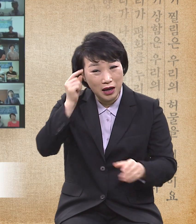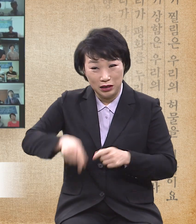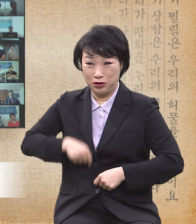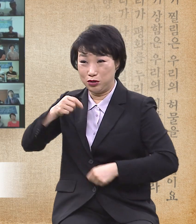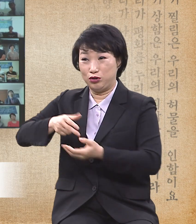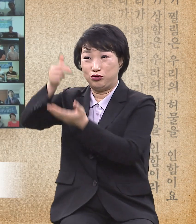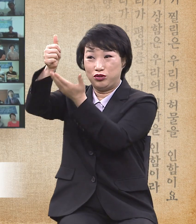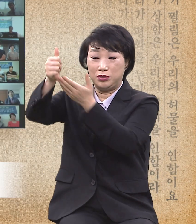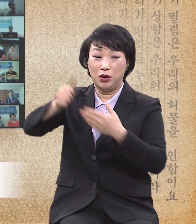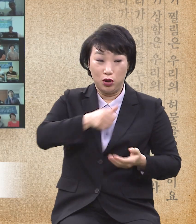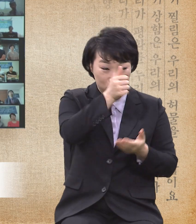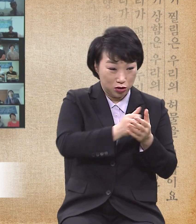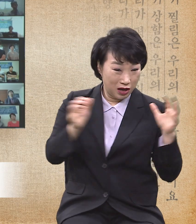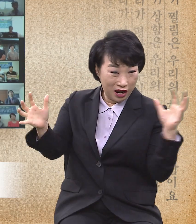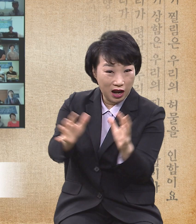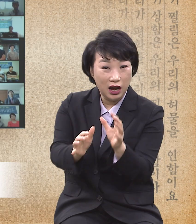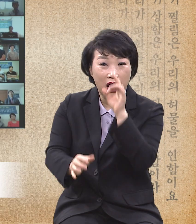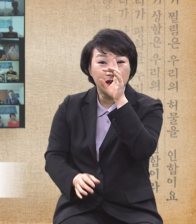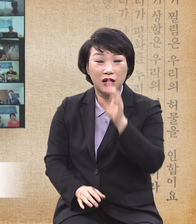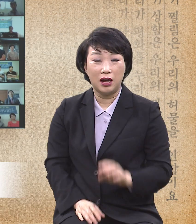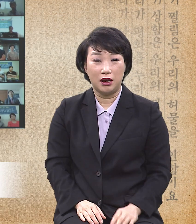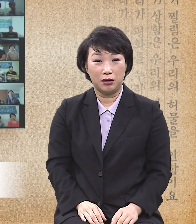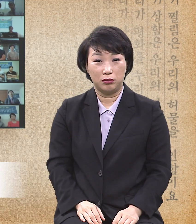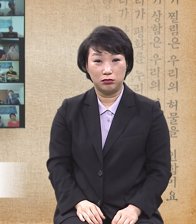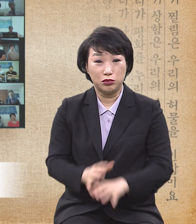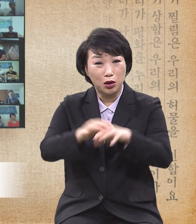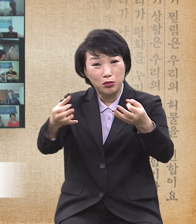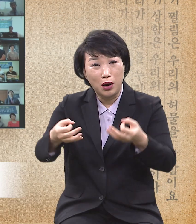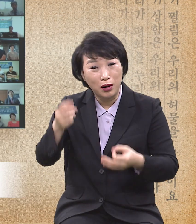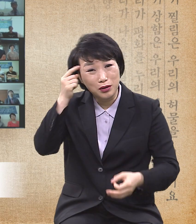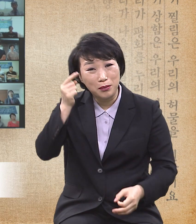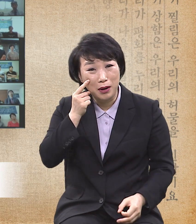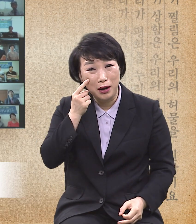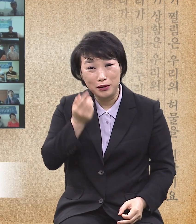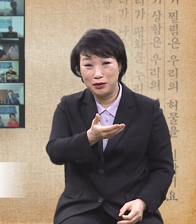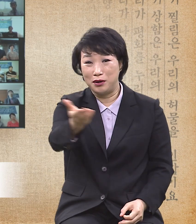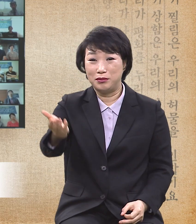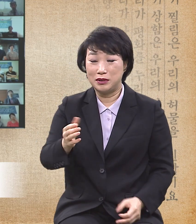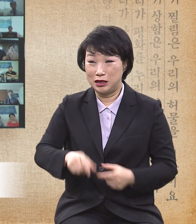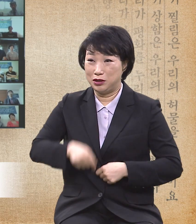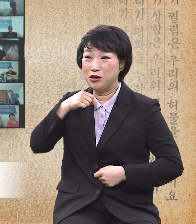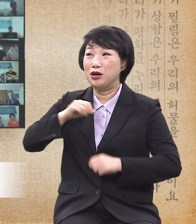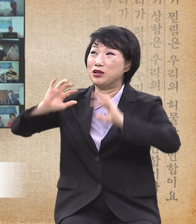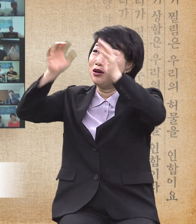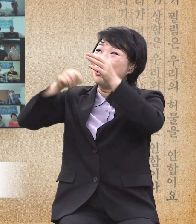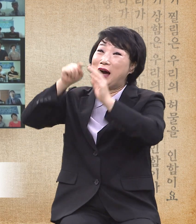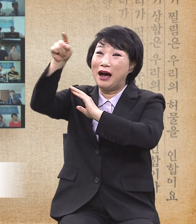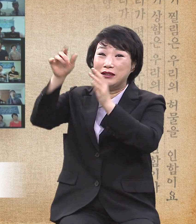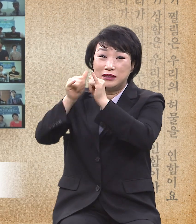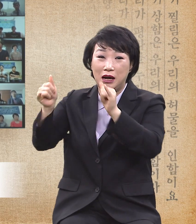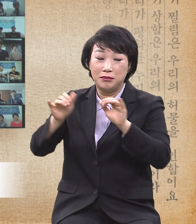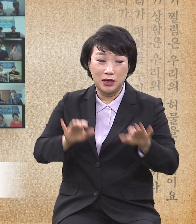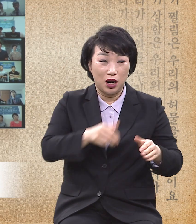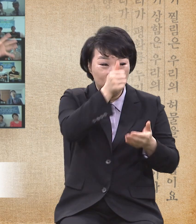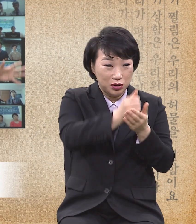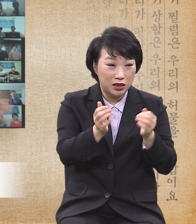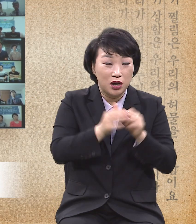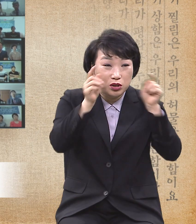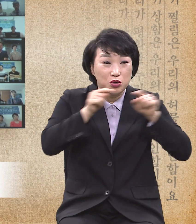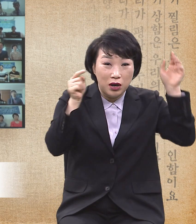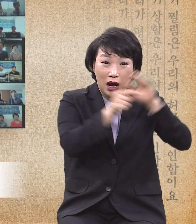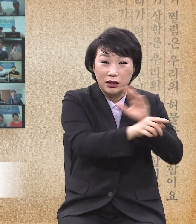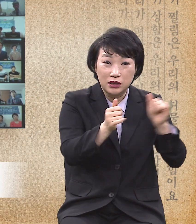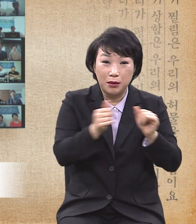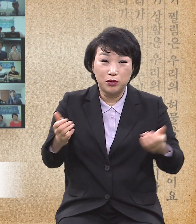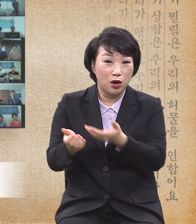죄인은 하나 될 수 없어. 잘 들어야 돼요. 여러분, 의롭게 천국 가는 사람과 죄로 지옥 가는